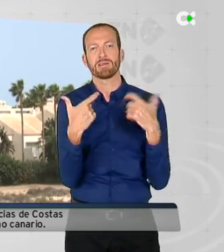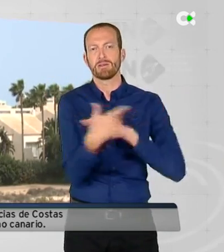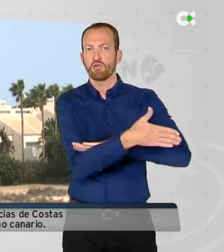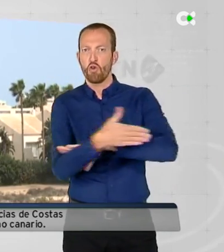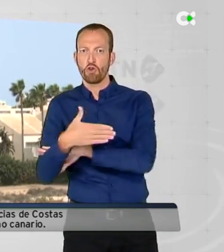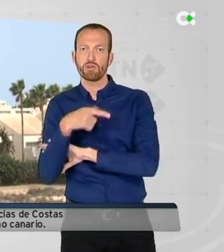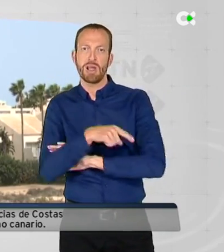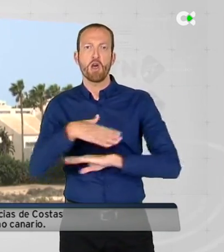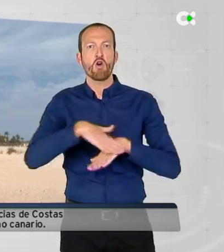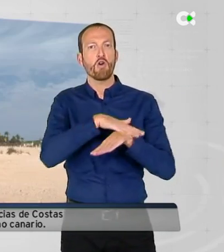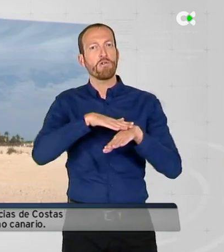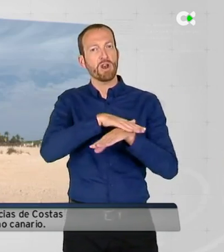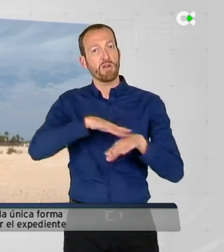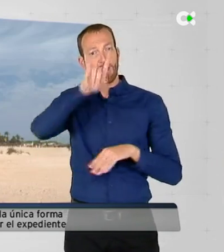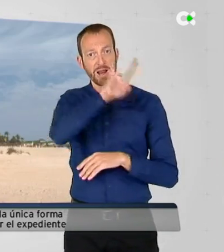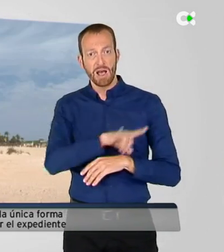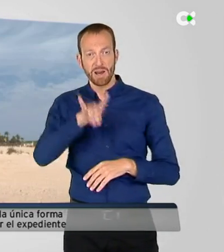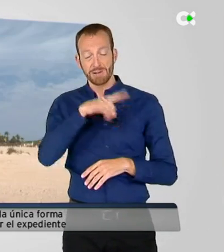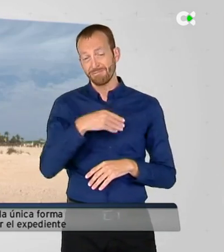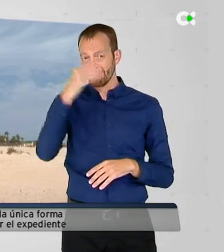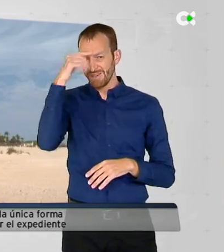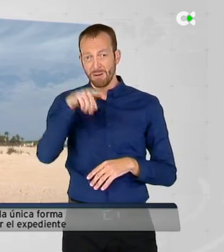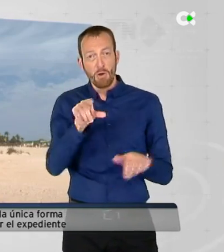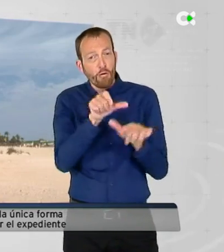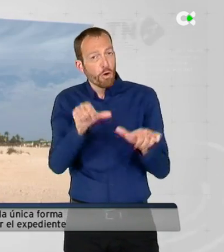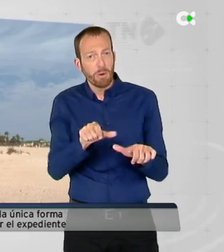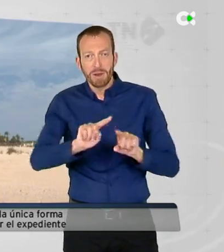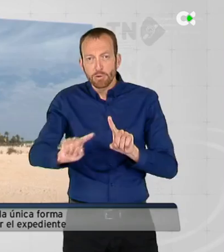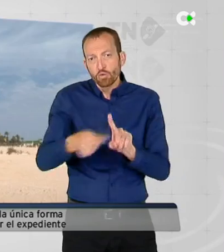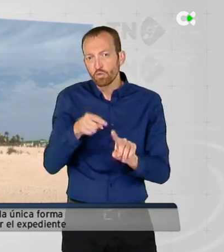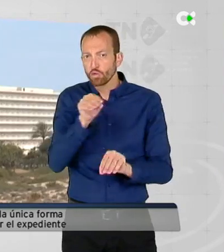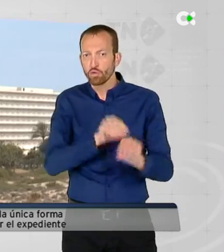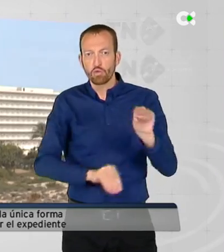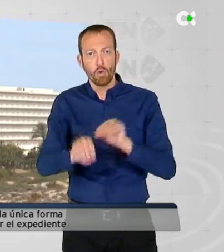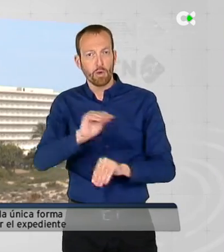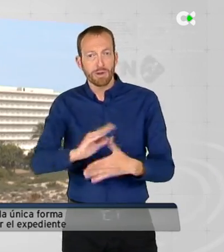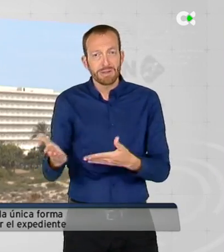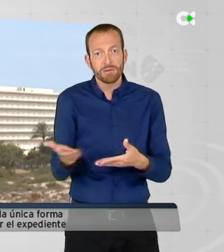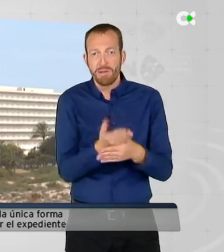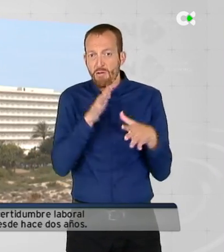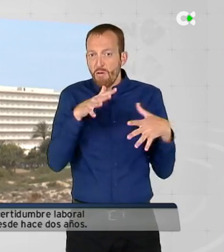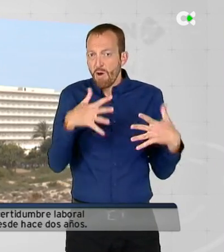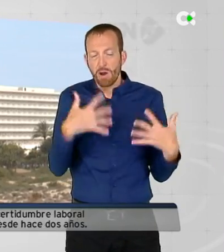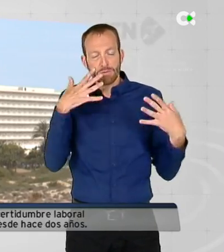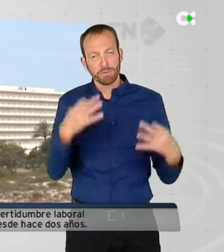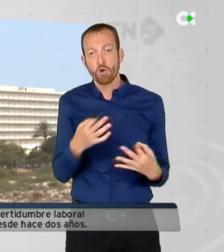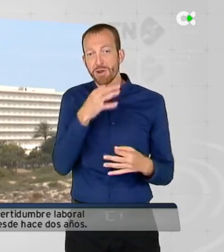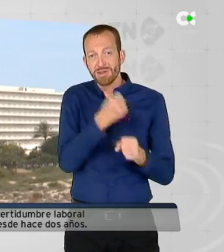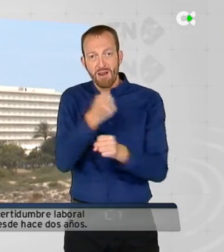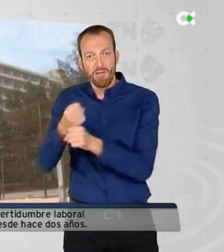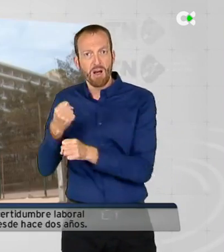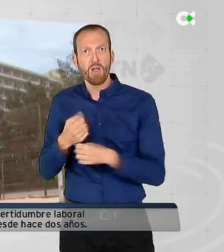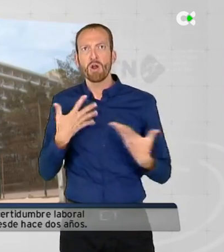de costas al gobierno canario. Creen que es la única forma de desbloquear el expediente y acabar con la